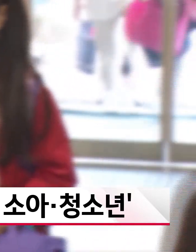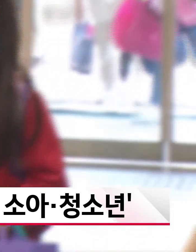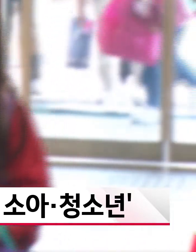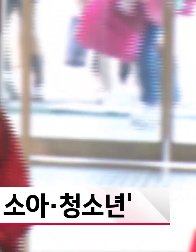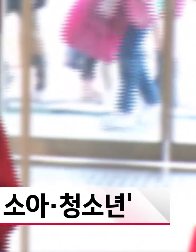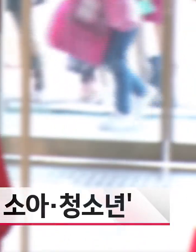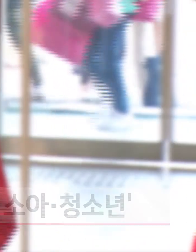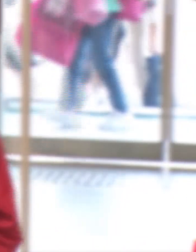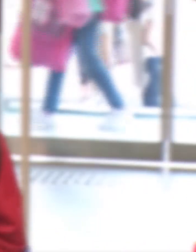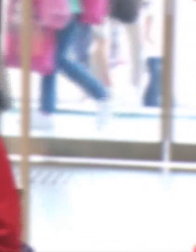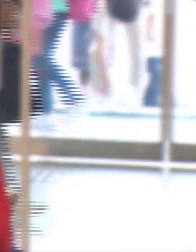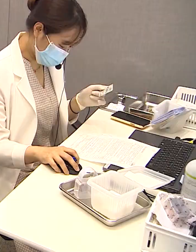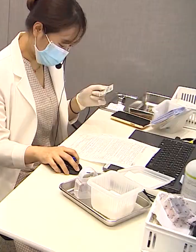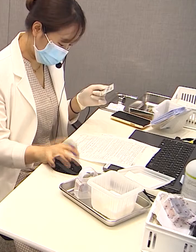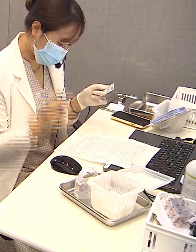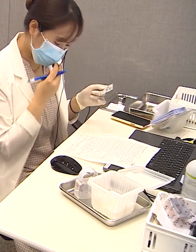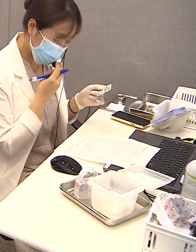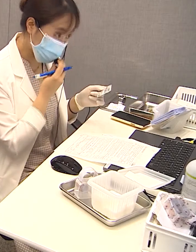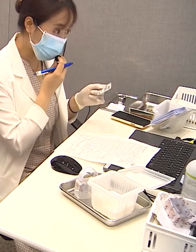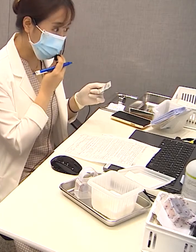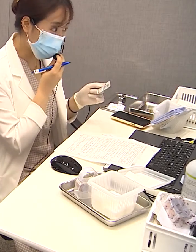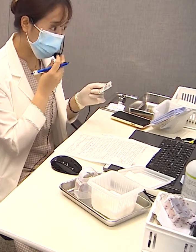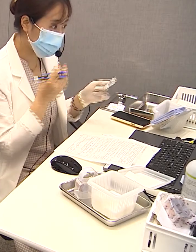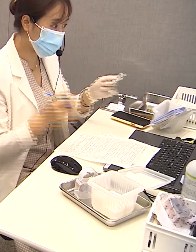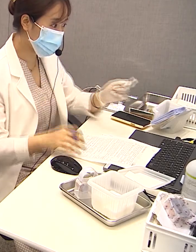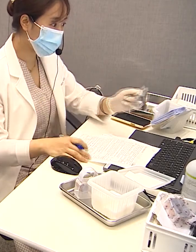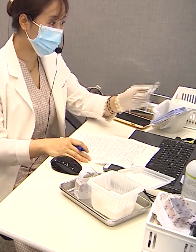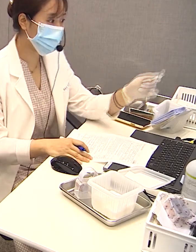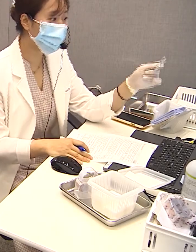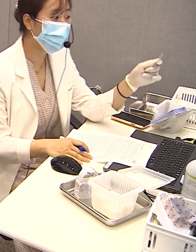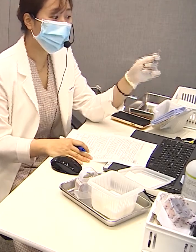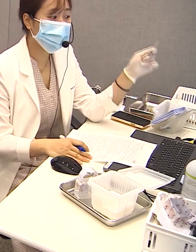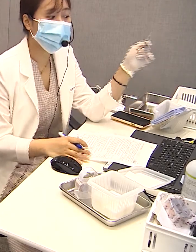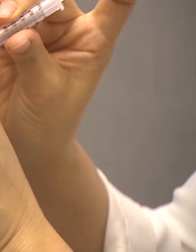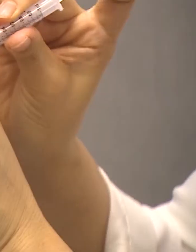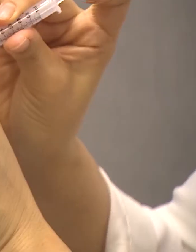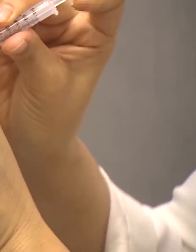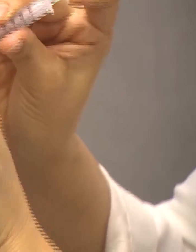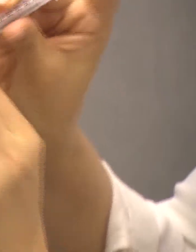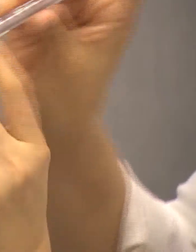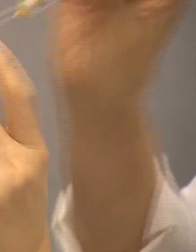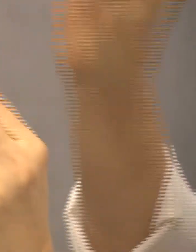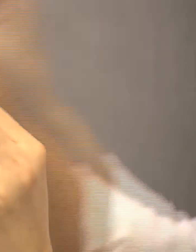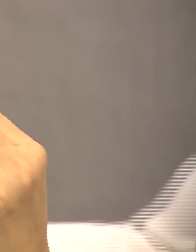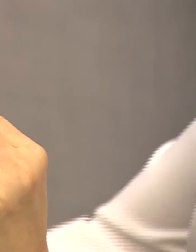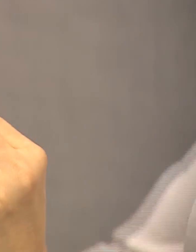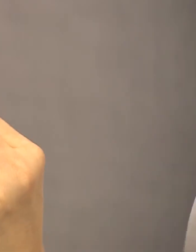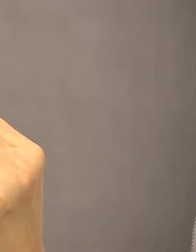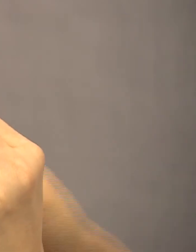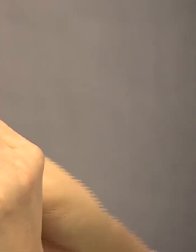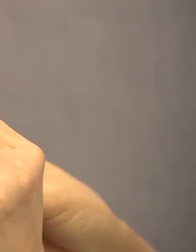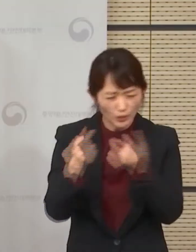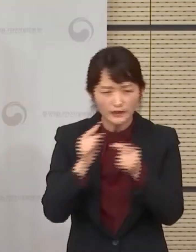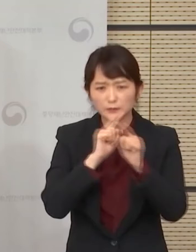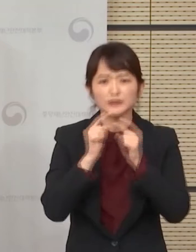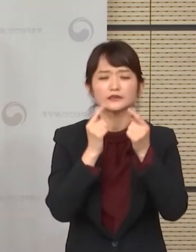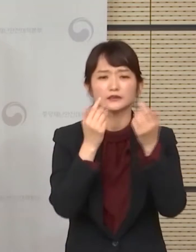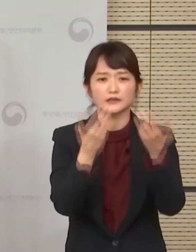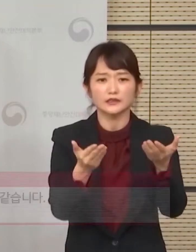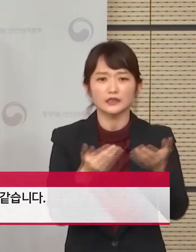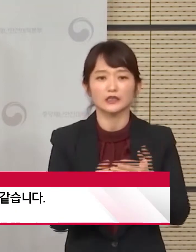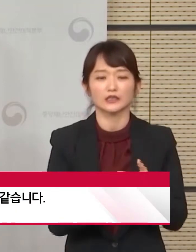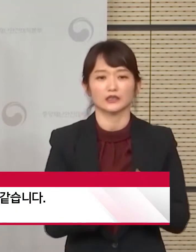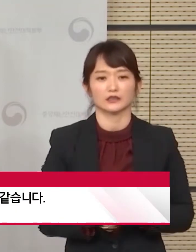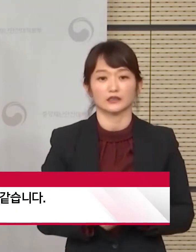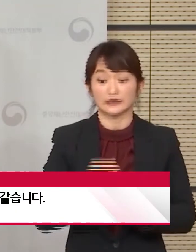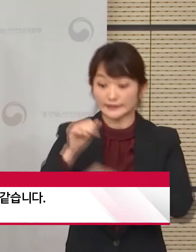무증상이 많아 조기 발견이 어려운 특징을 고려해 소아청소년의 적극적인 백신 접종을 권고하고 있습니다. 자율적